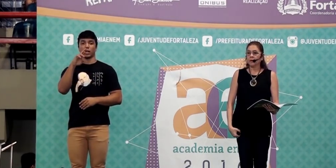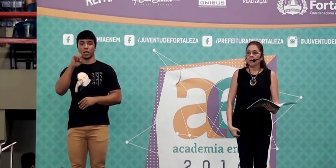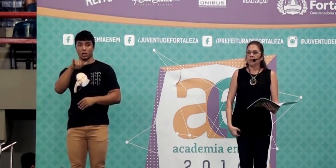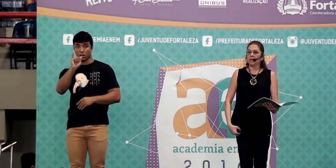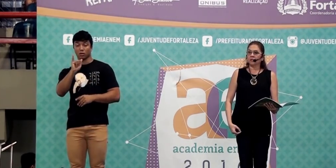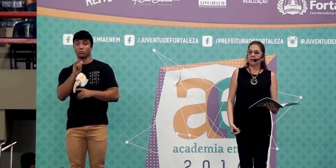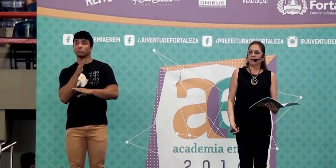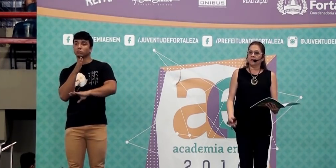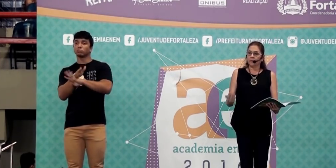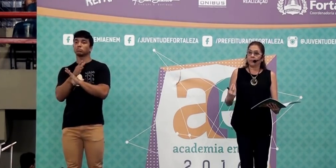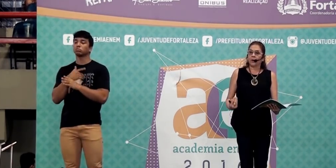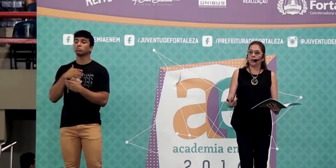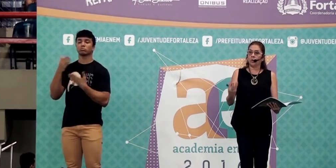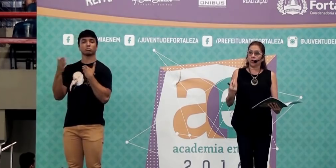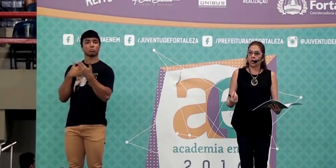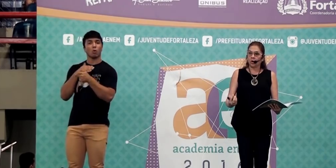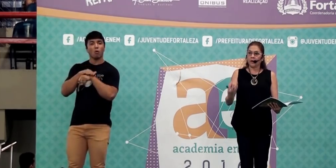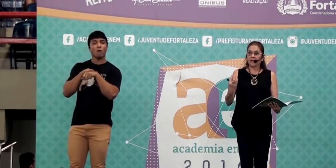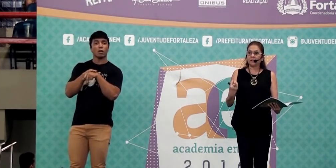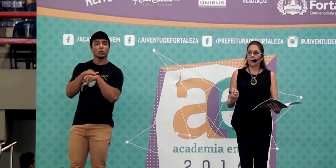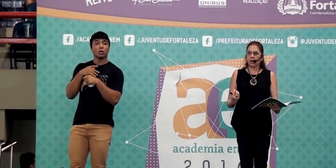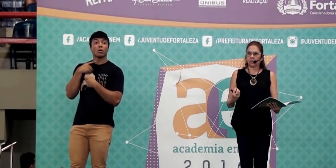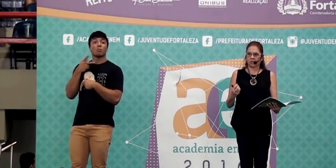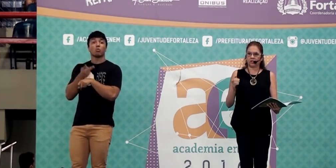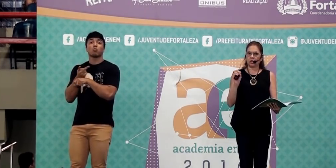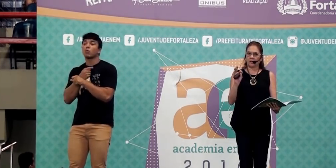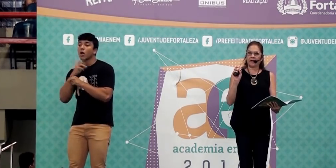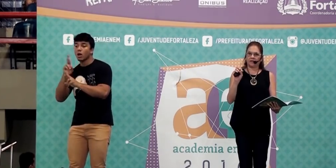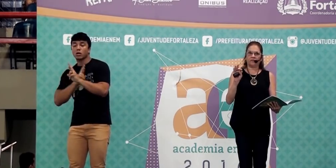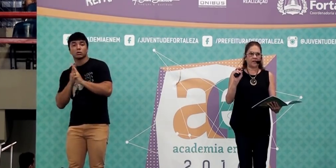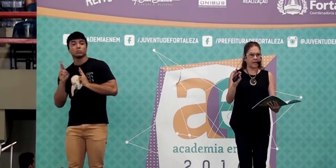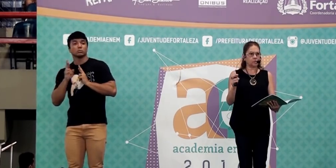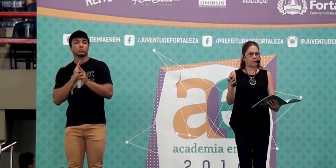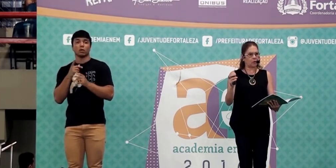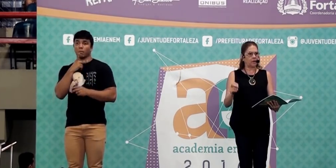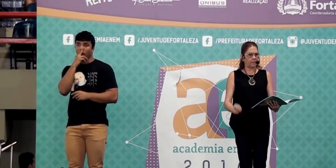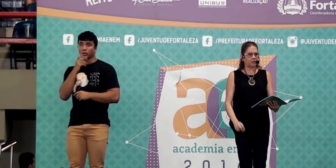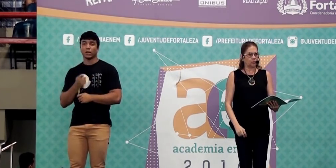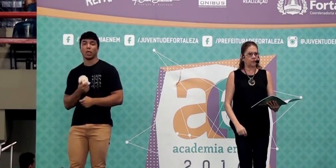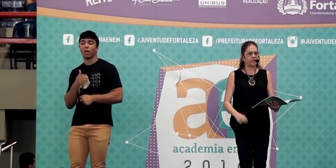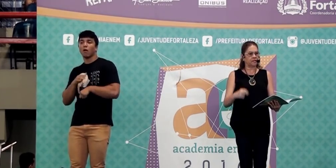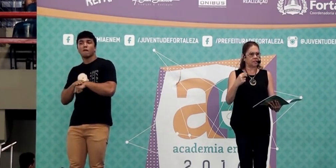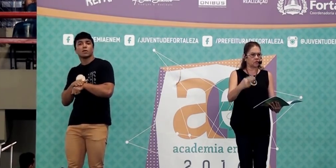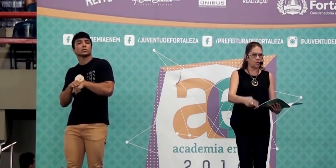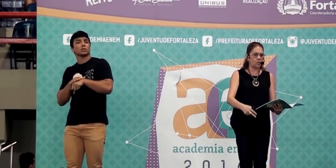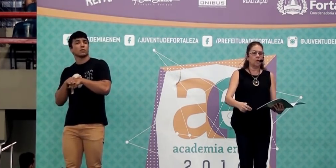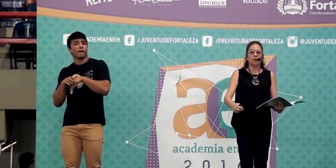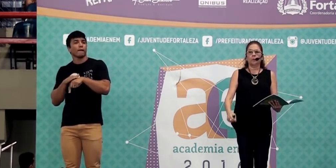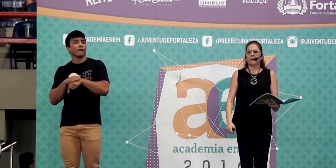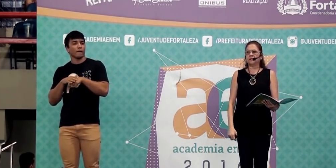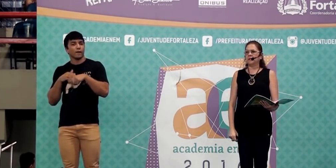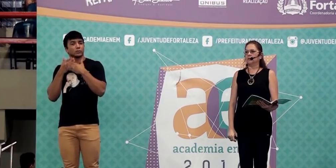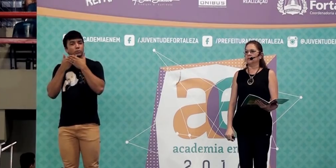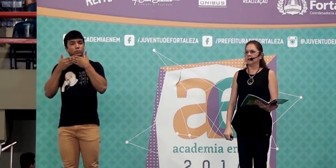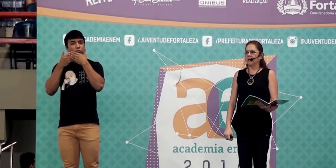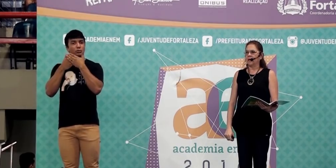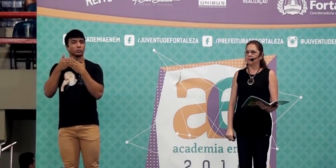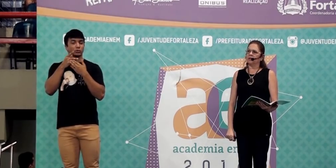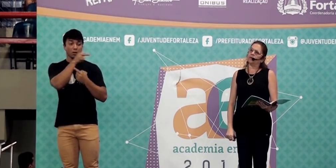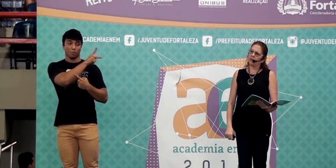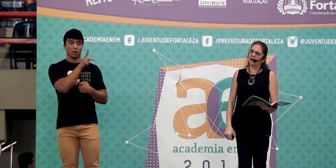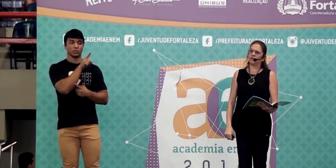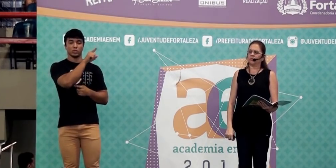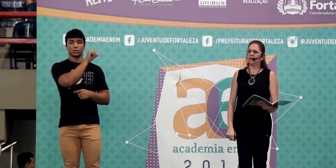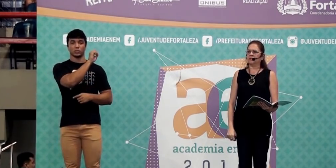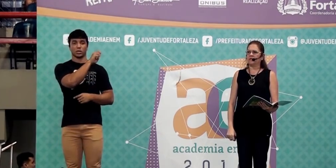escondido e procurou respostas. Jogava verde para colher maduro, fez isso com o presidente do